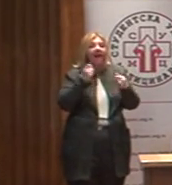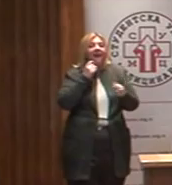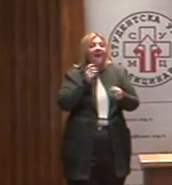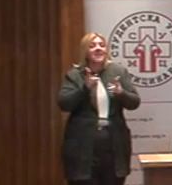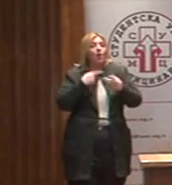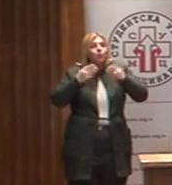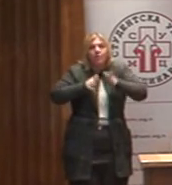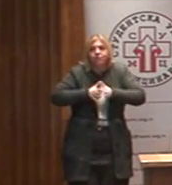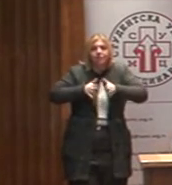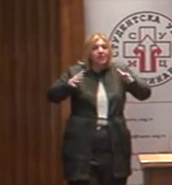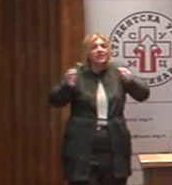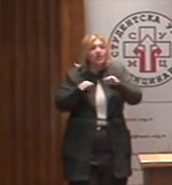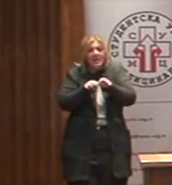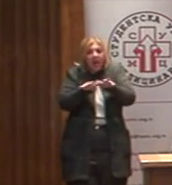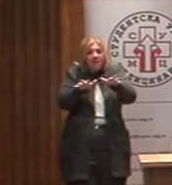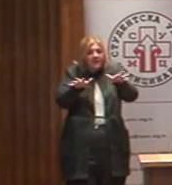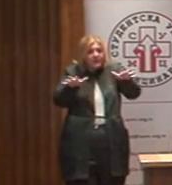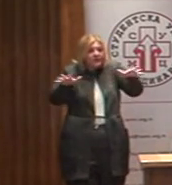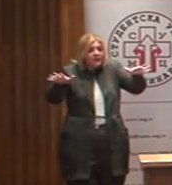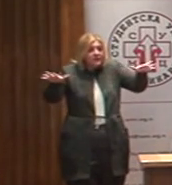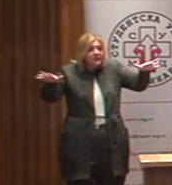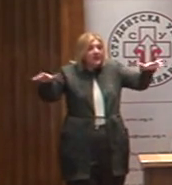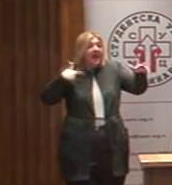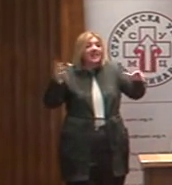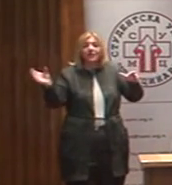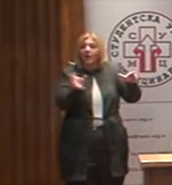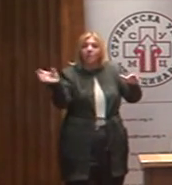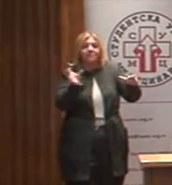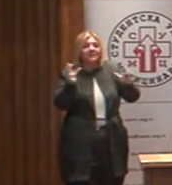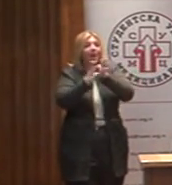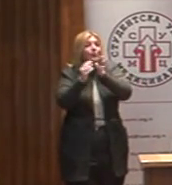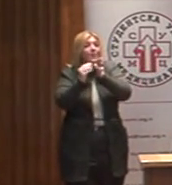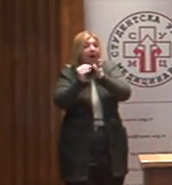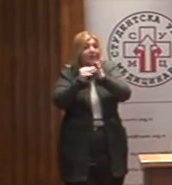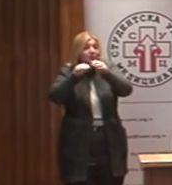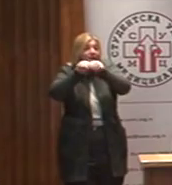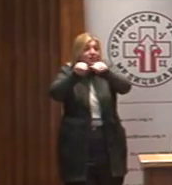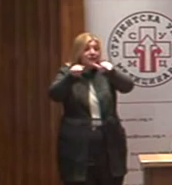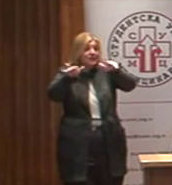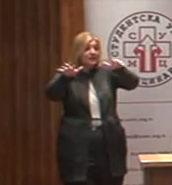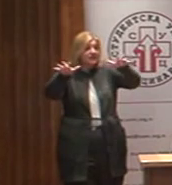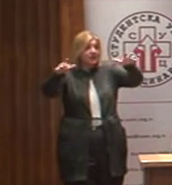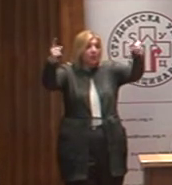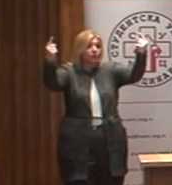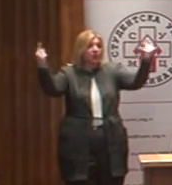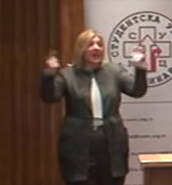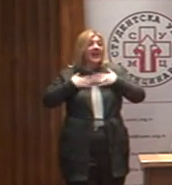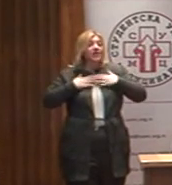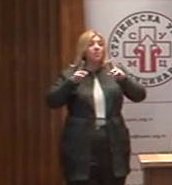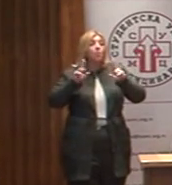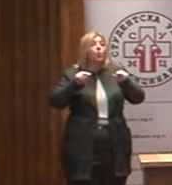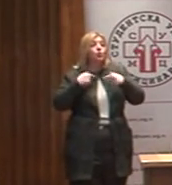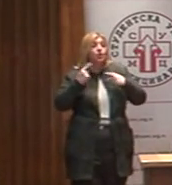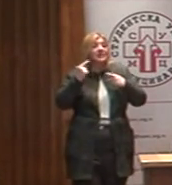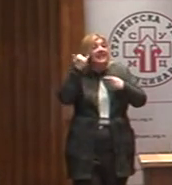naša saradnja bude rasla s Gradskom odborom gluvih i asocijacijom tumača, da će onako rasti i naše mogućnosti da upravo te